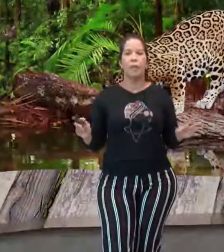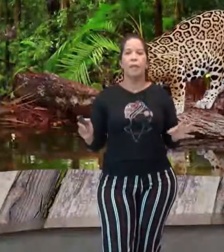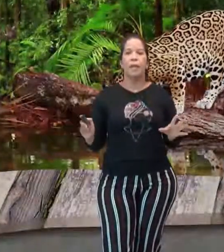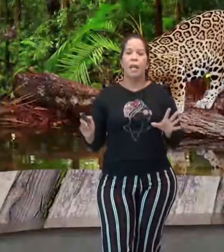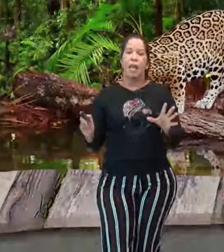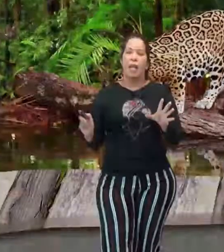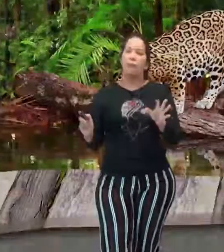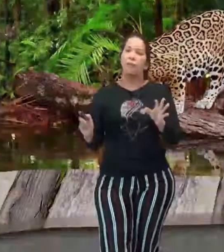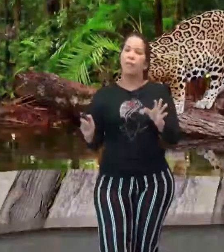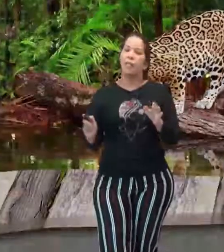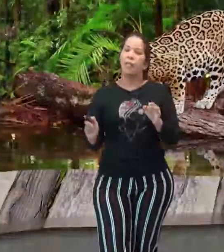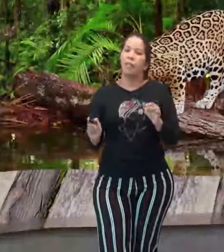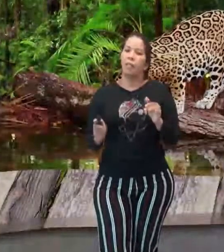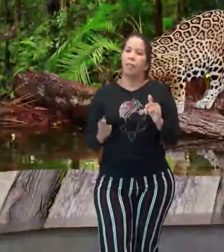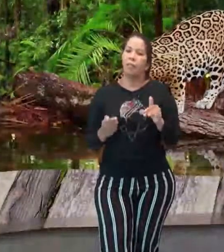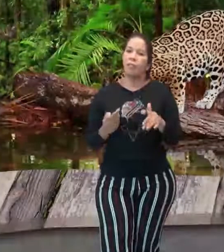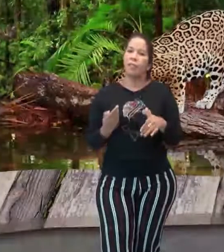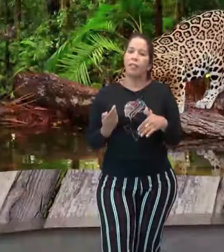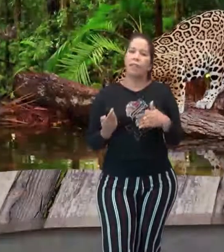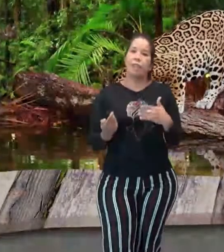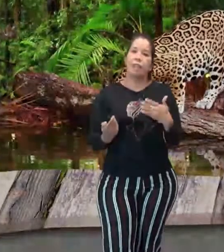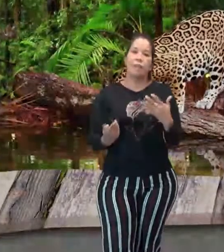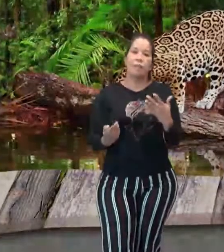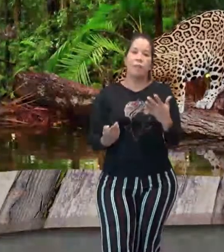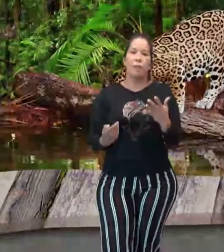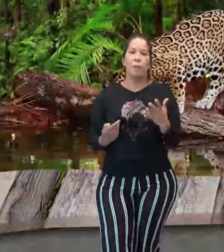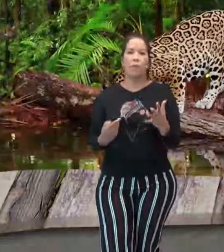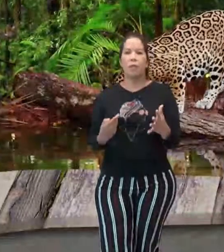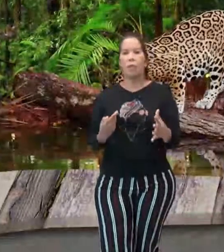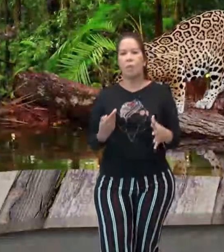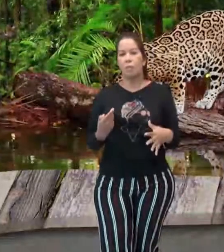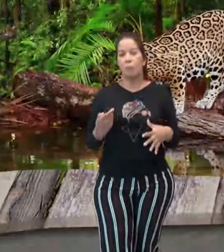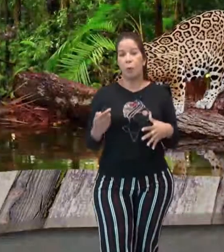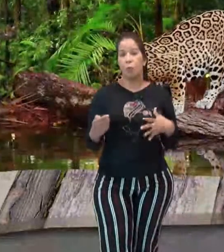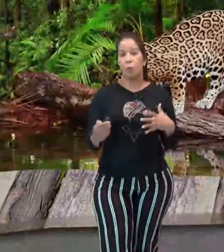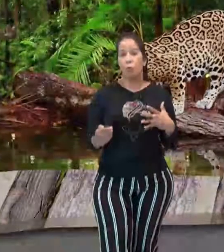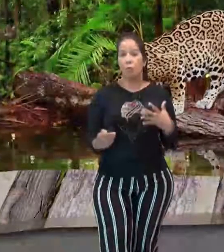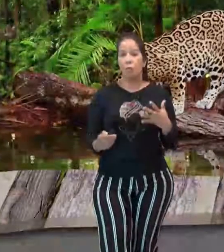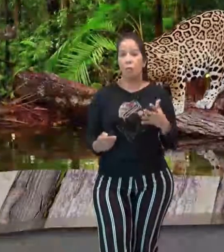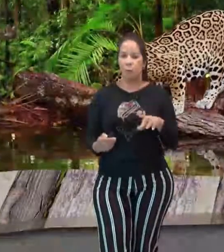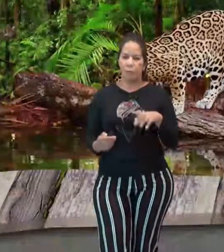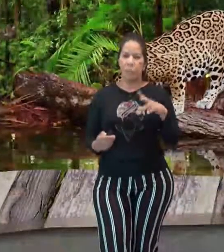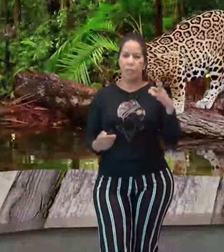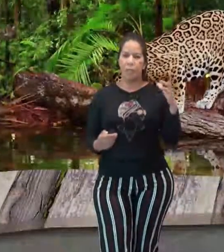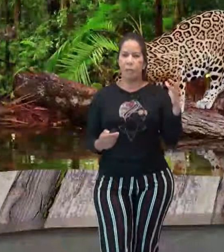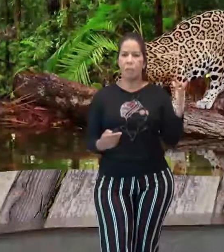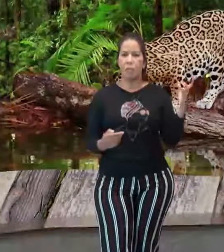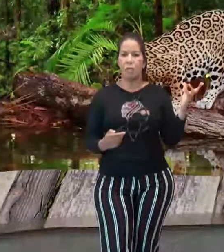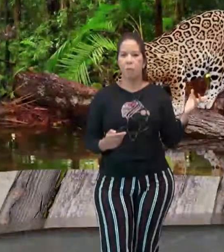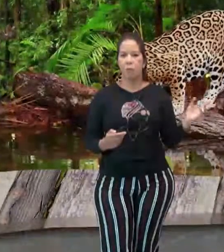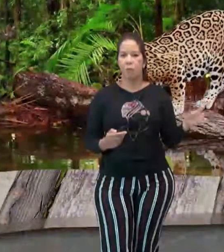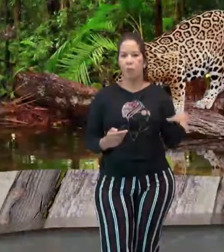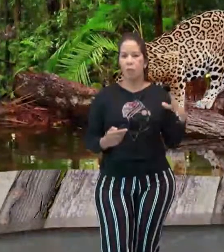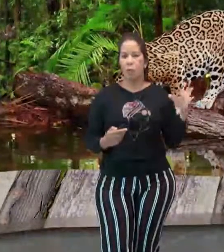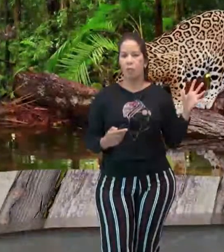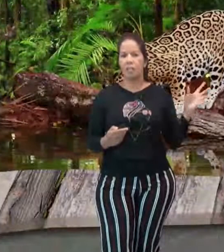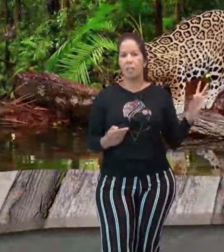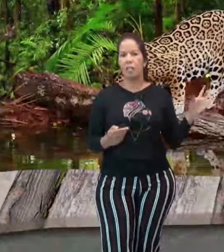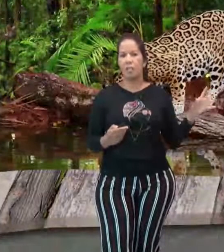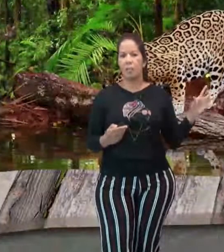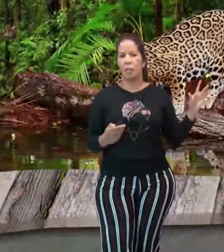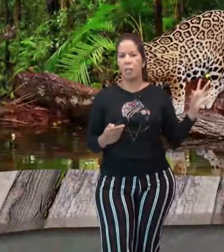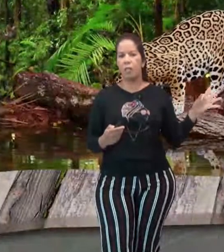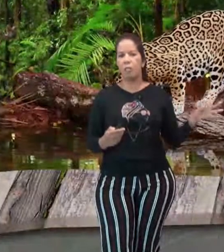né? Você tem então essa diferenciação, essa formação, essa produção. Na verdade, a produção de espermatozoide já começa